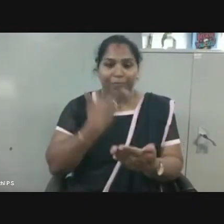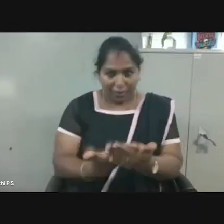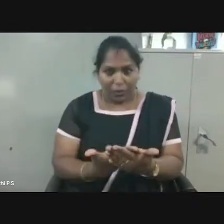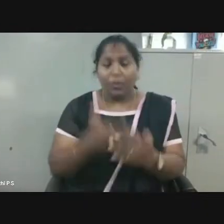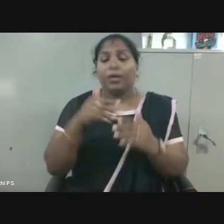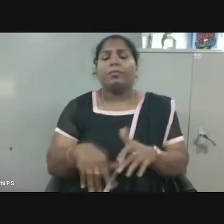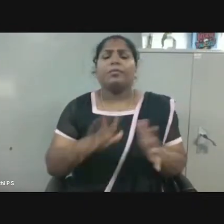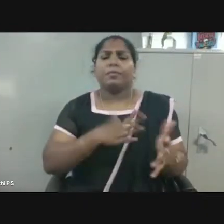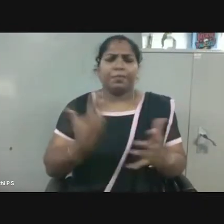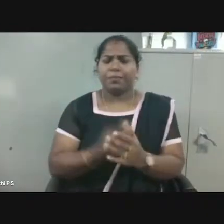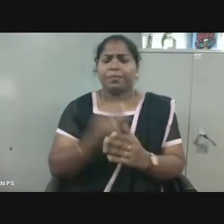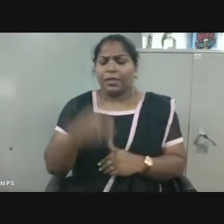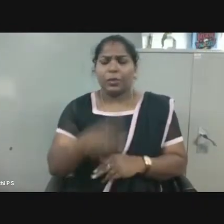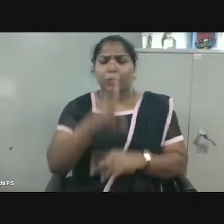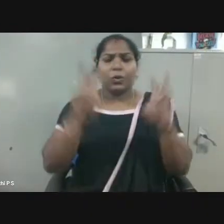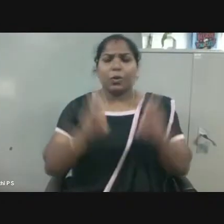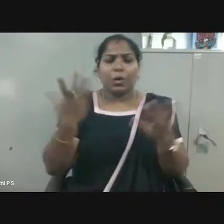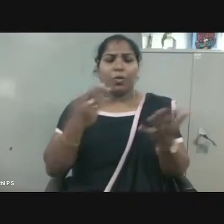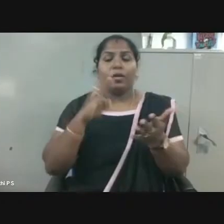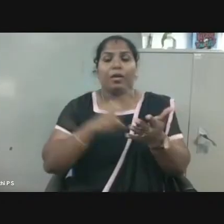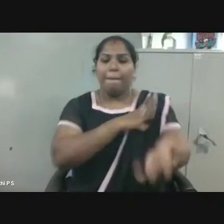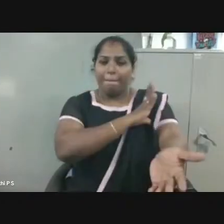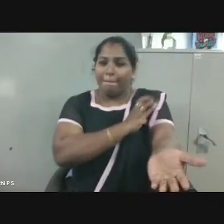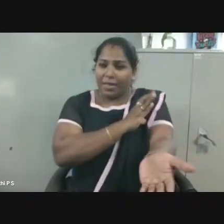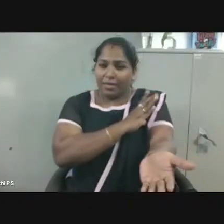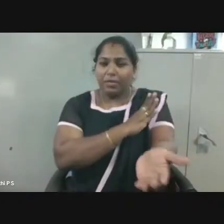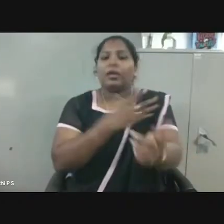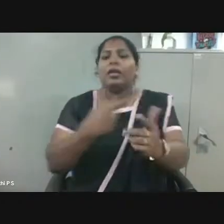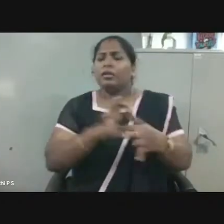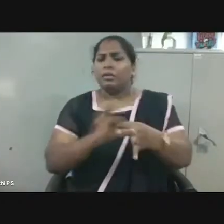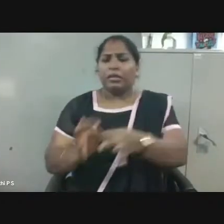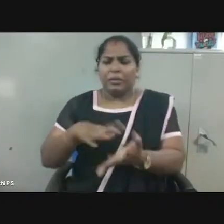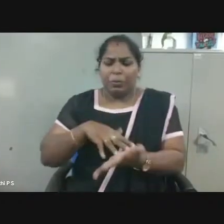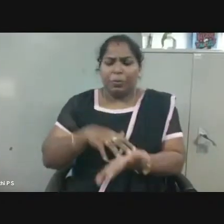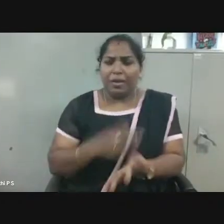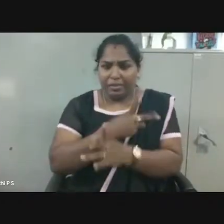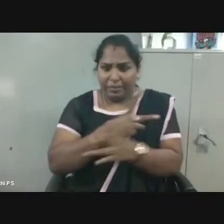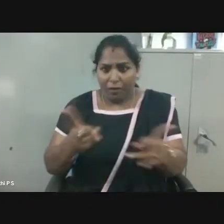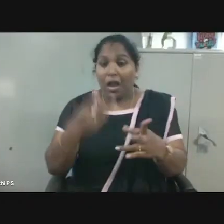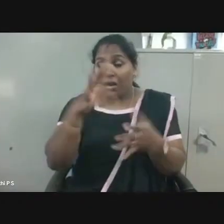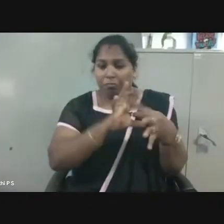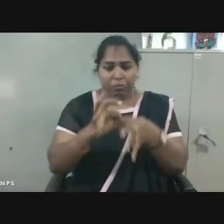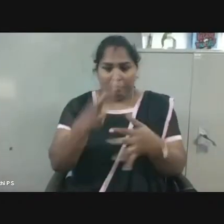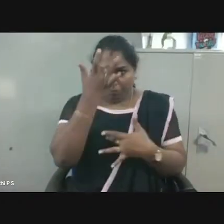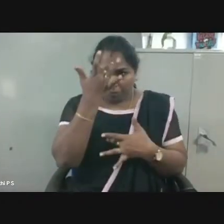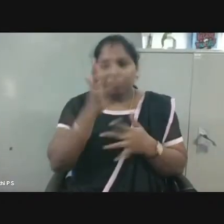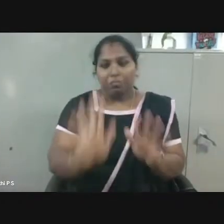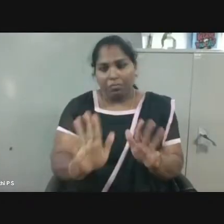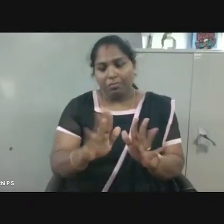നമ്മളിന്ന് മസ്കുലർ ഡിസ്ട്രോഫി എന്നുള്ളൊരു അസുഖത്തിനെ കുറിച്ച് കൂടുതൽ പഠിക്കാനാണ് നമ്മൾ ഇന്ന് ഈ മീറ്റിംഗ്